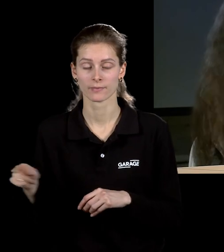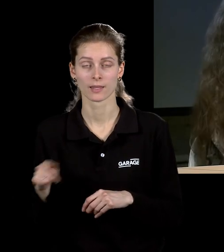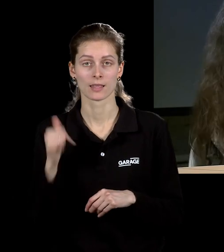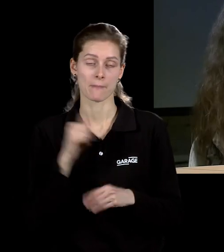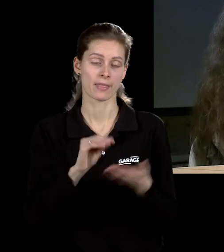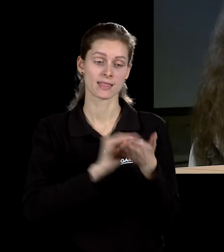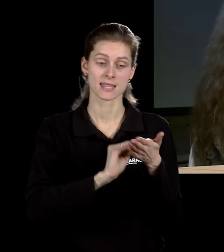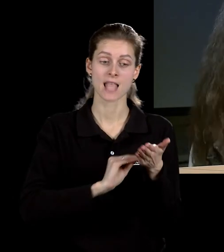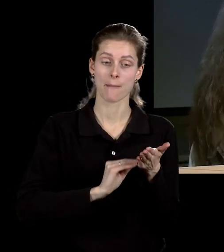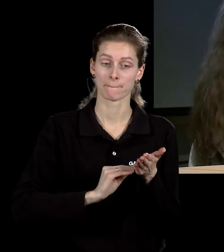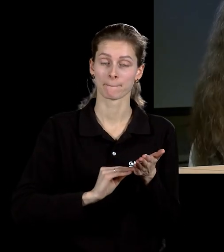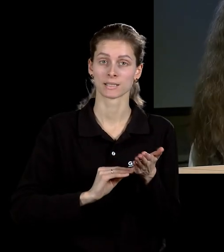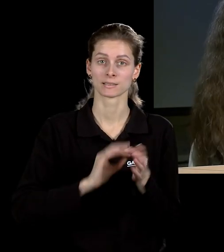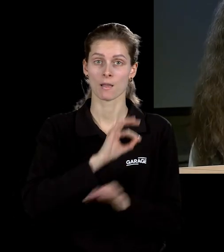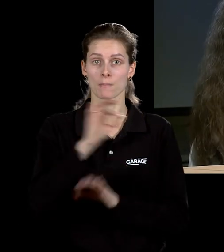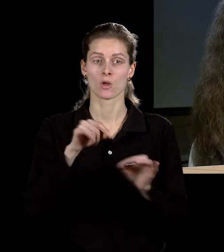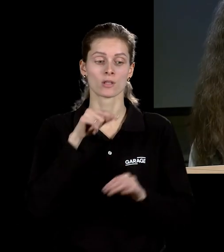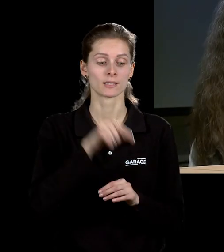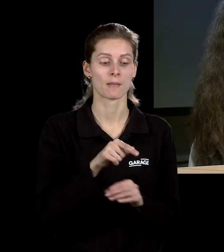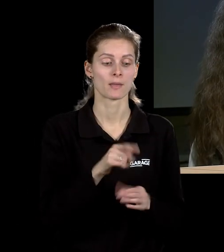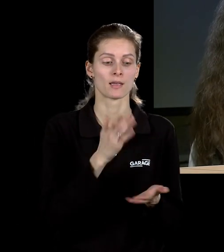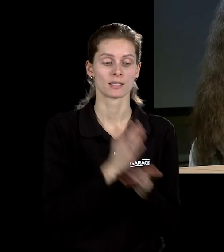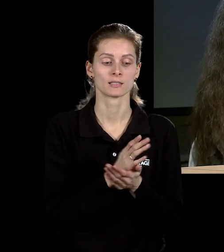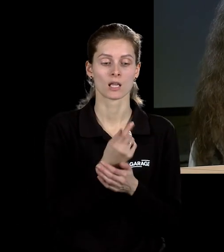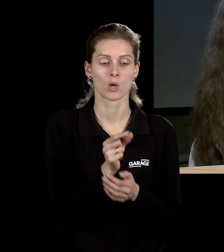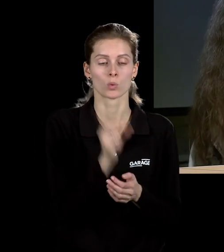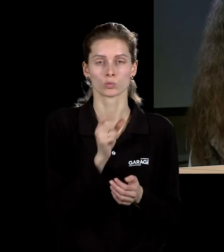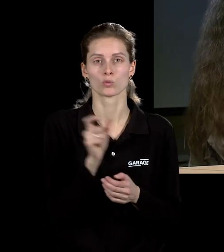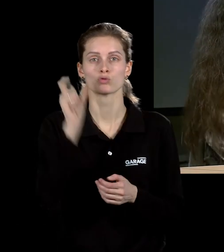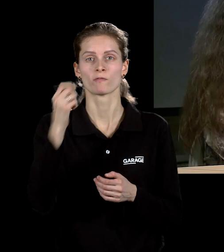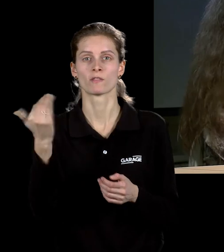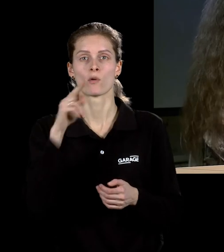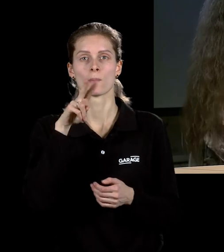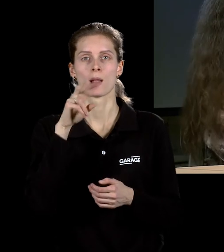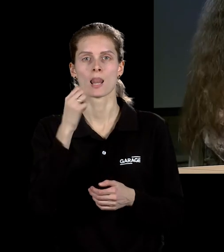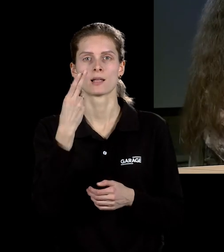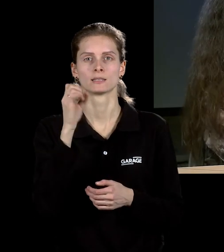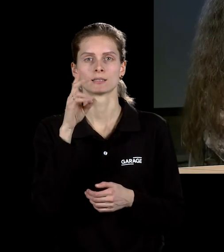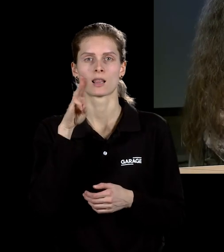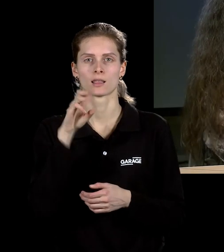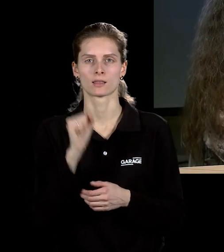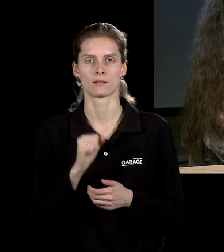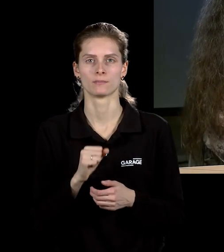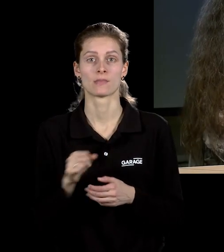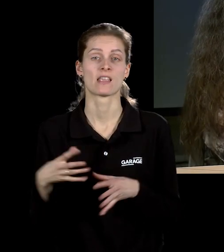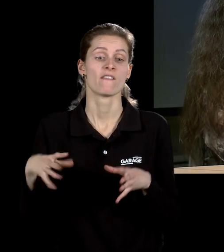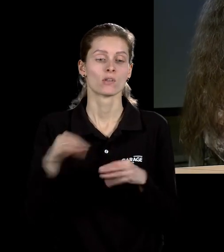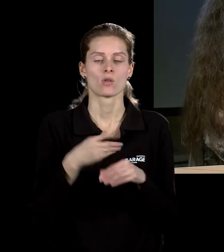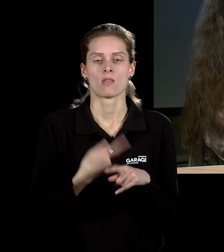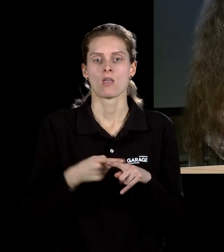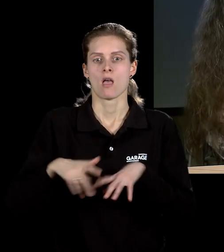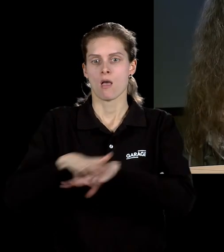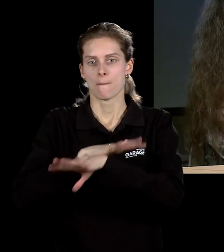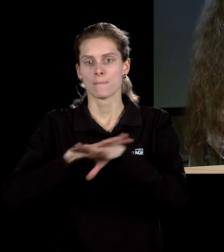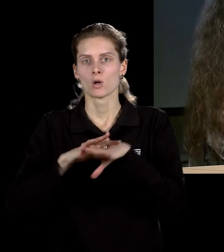как написано в описании проекта, лежит кусочек человеческой плаценты, где и все это пространство становится такой как